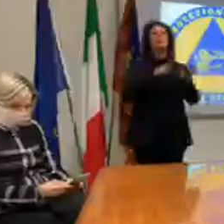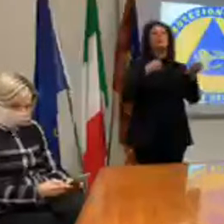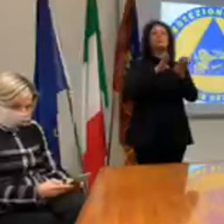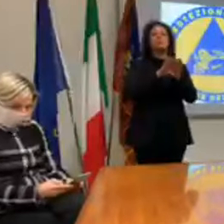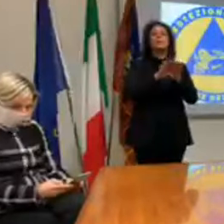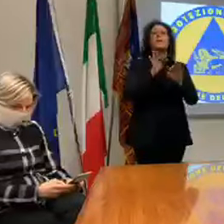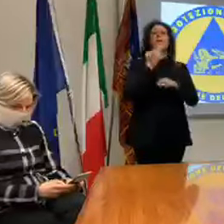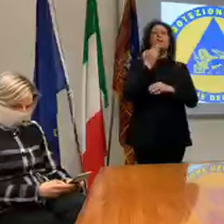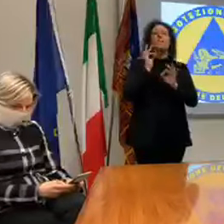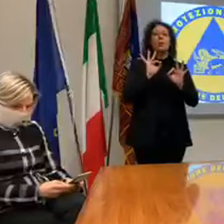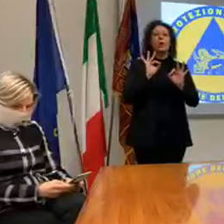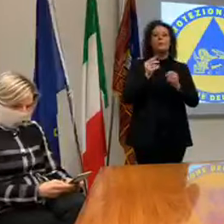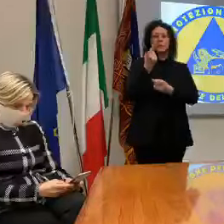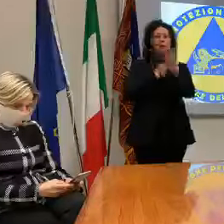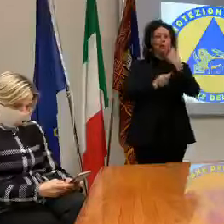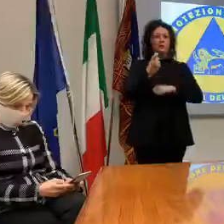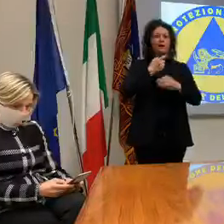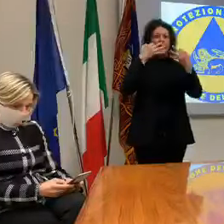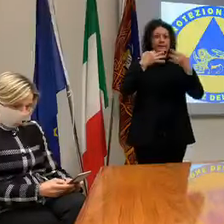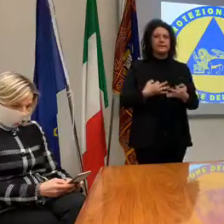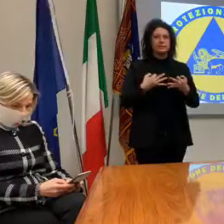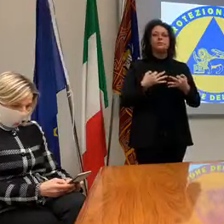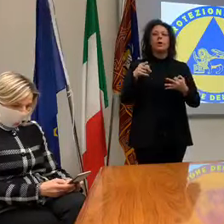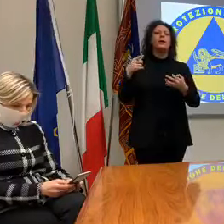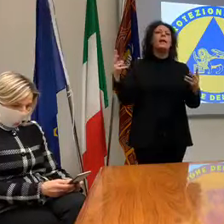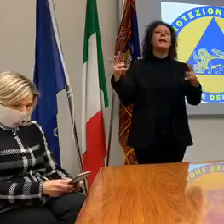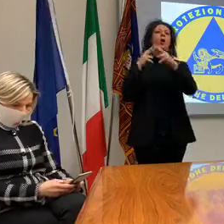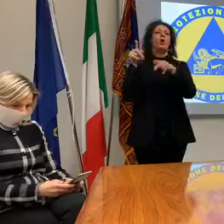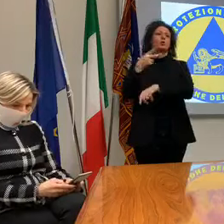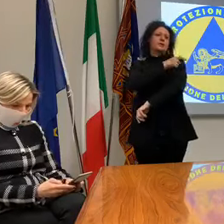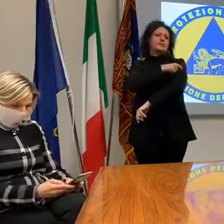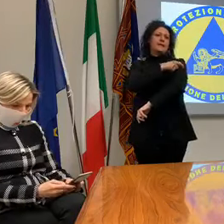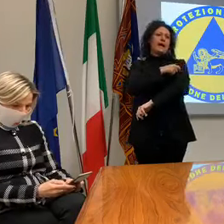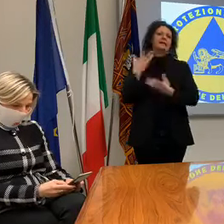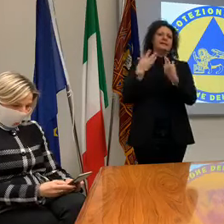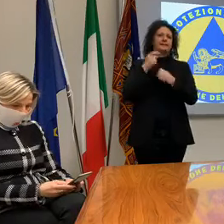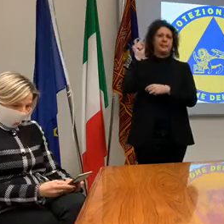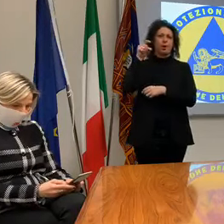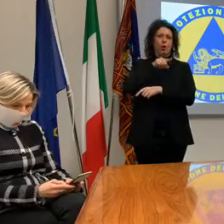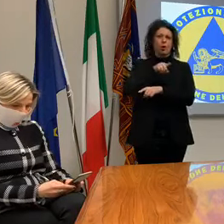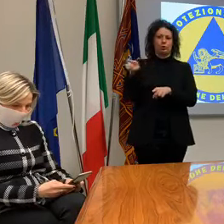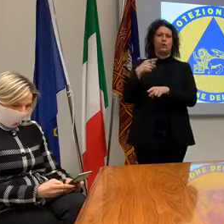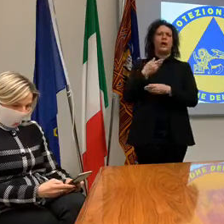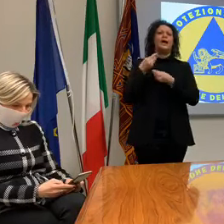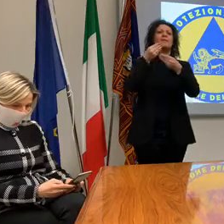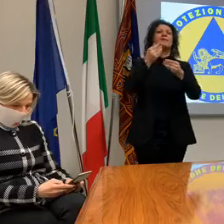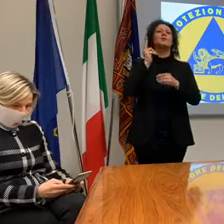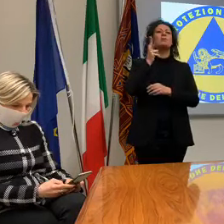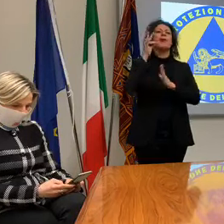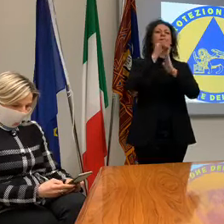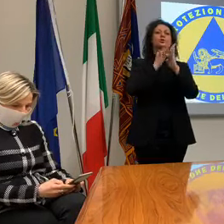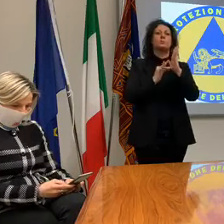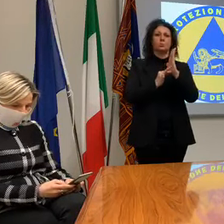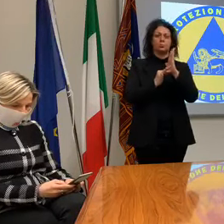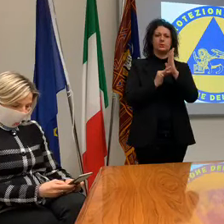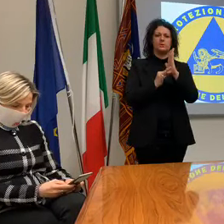tenere aperte le aziende rispettando i 13 punti. Per cui io sono assolutamente a fianco ai lavoratori e anche alle